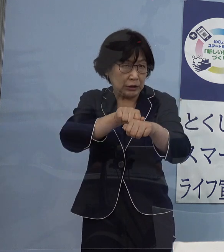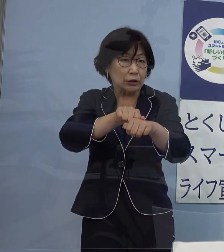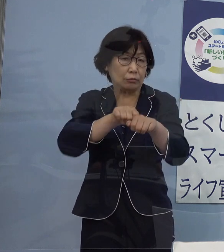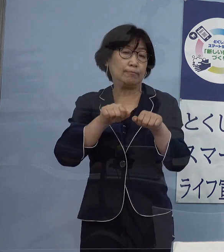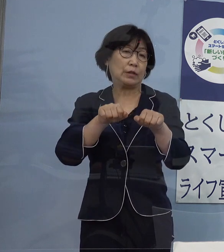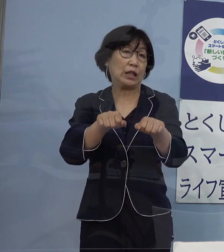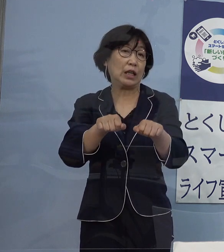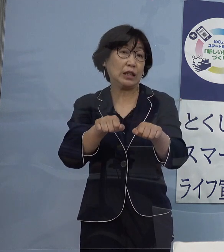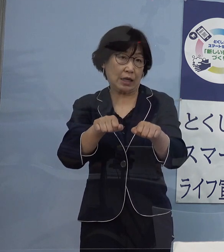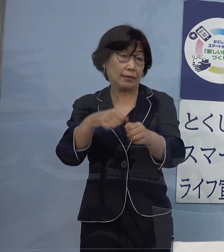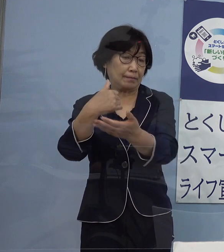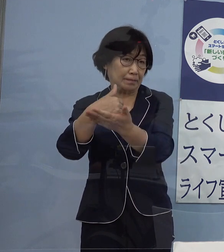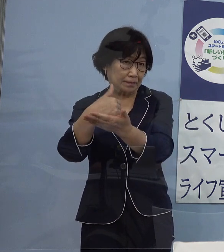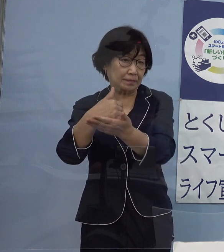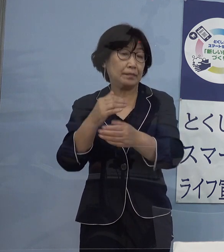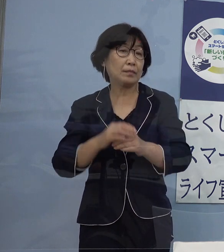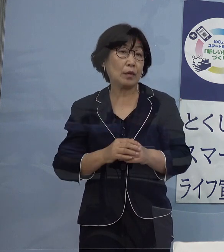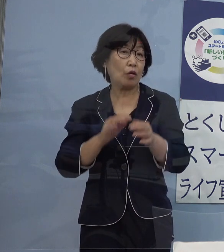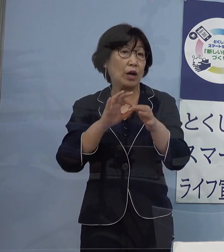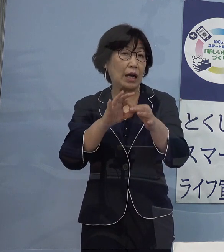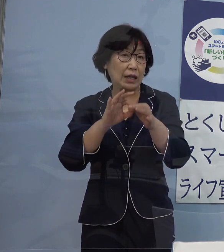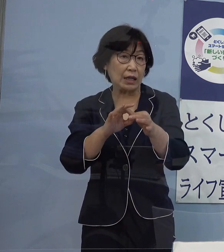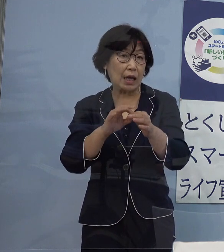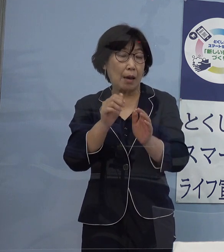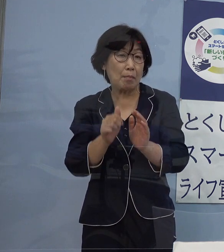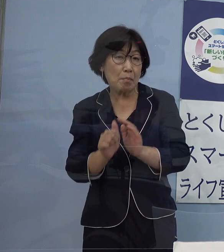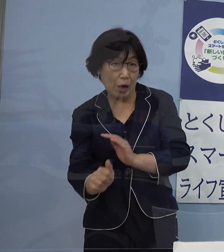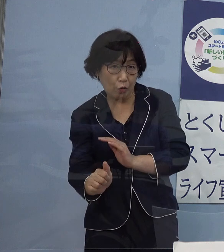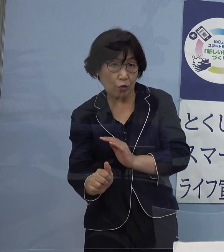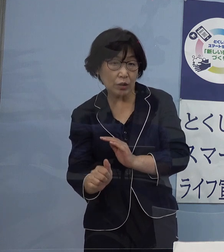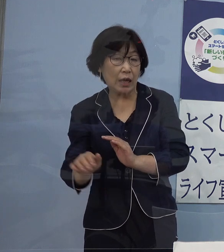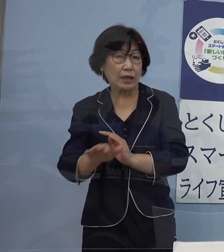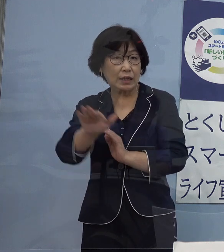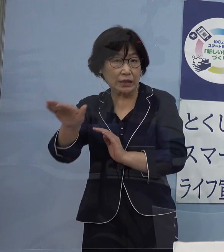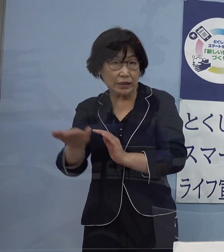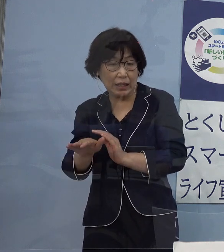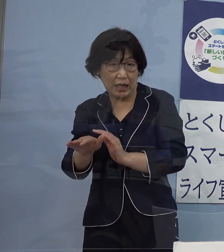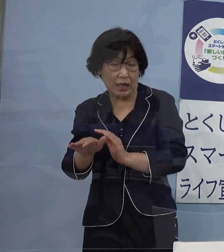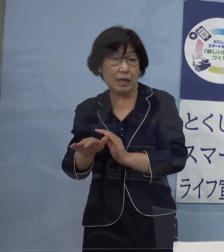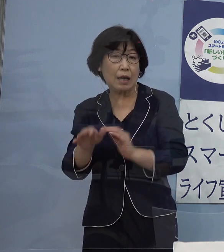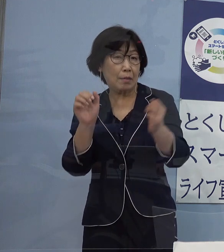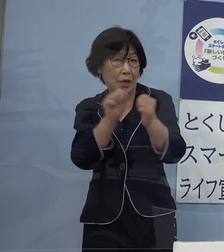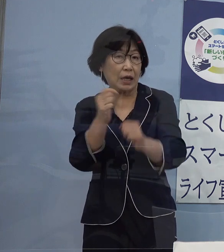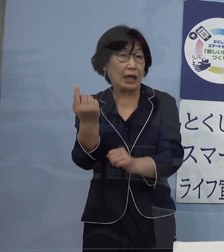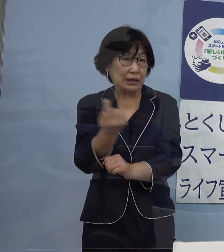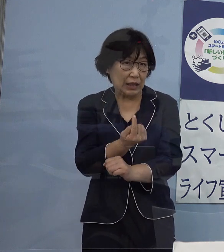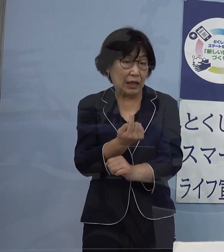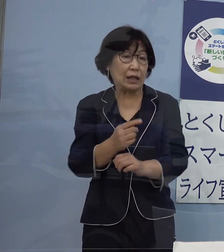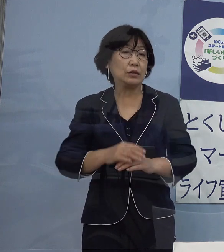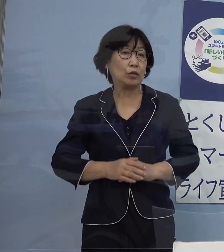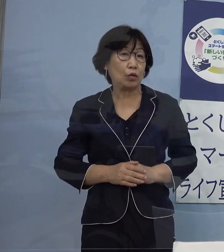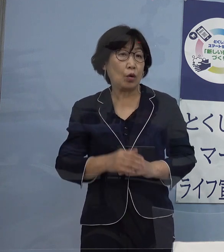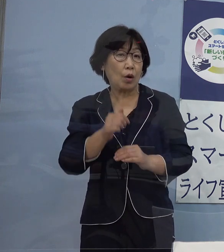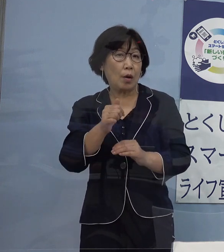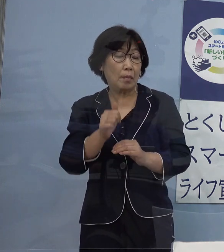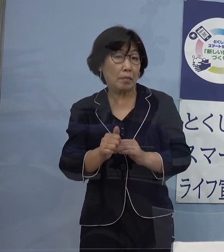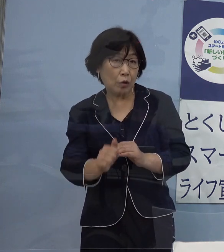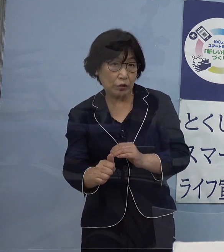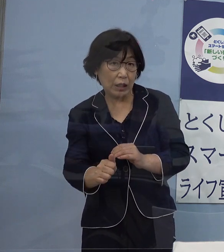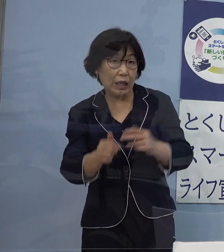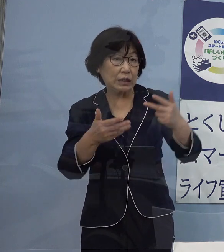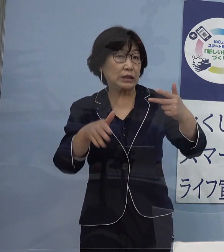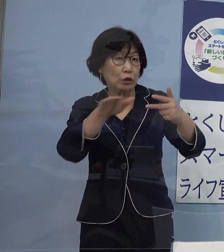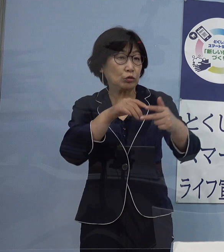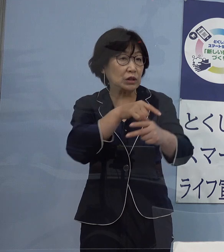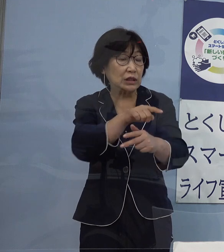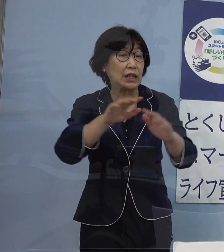それまでの間でやはりお孫さんたちが来た、でそのお孫さんたちが必ずしも施設に行ってないとし